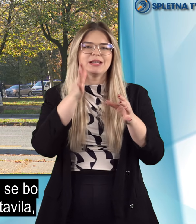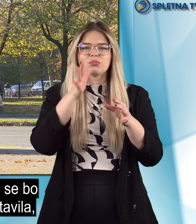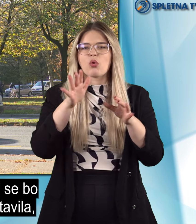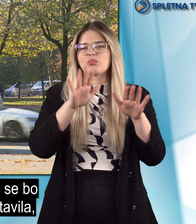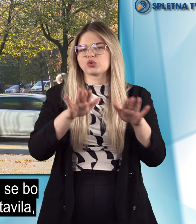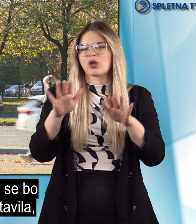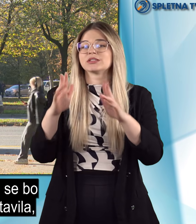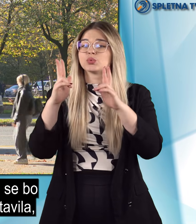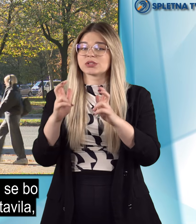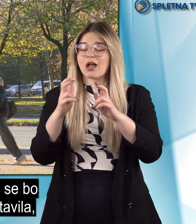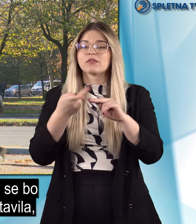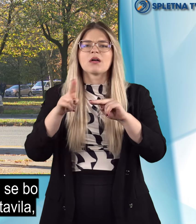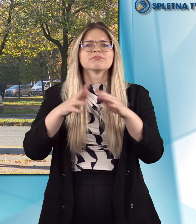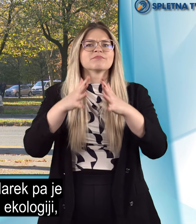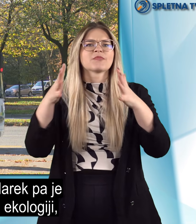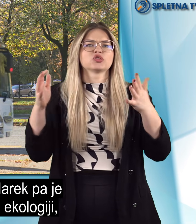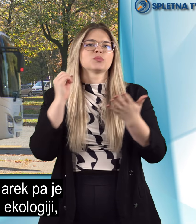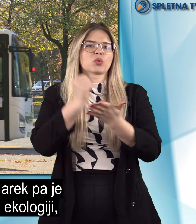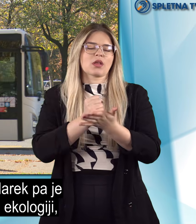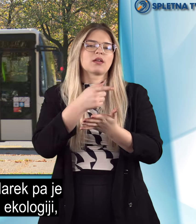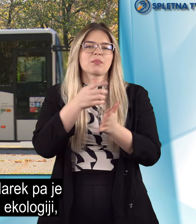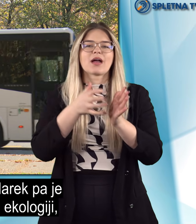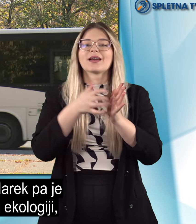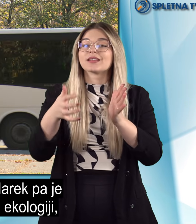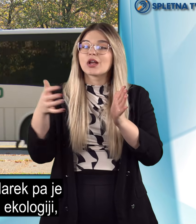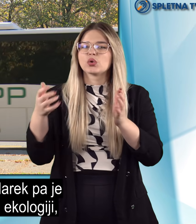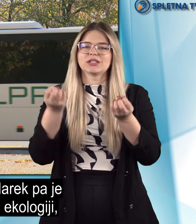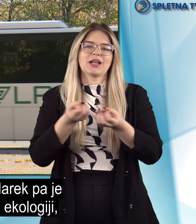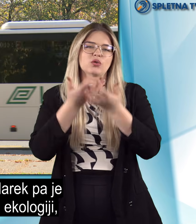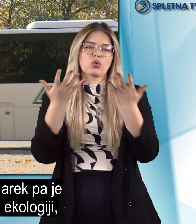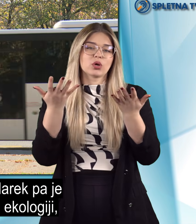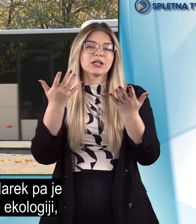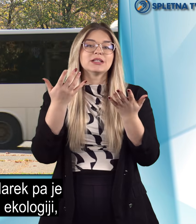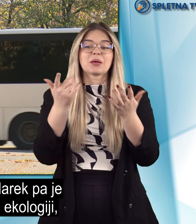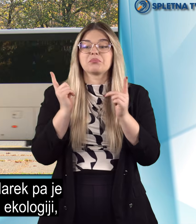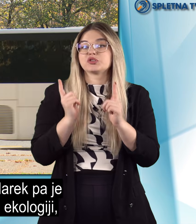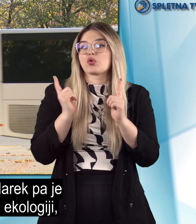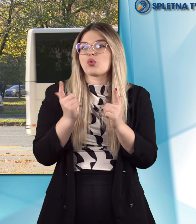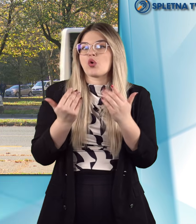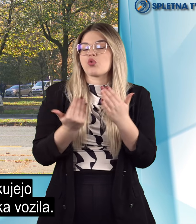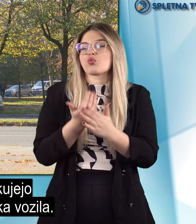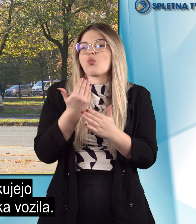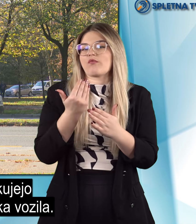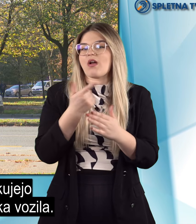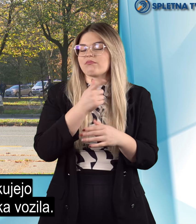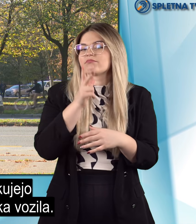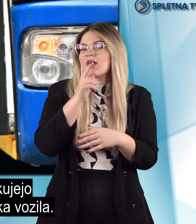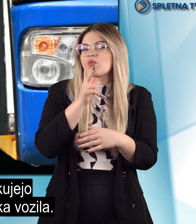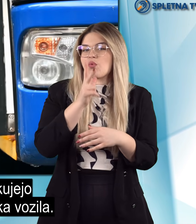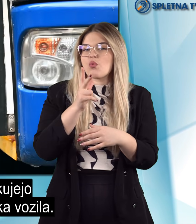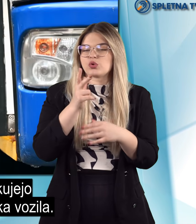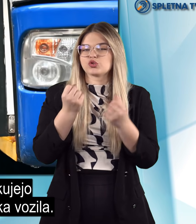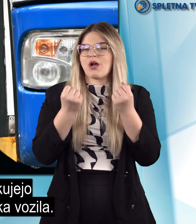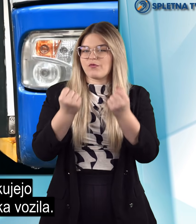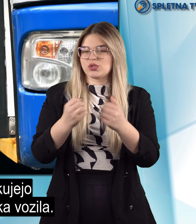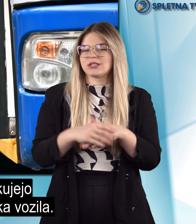Širitev linij se bo počasi ustavila, vse večji poudarek pa je na trajnosti in ekologiji, saj